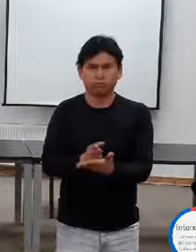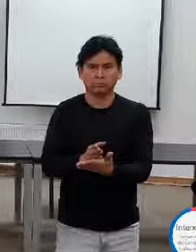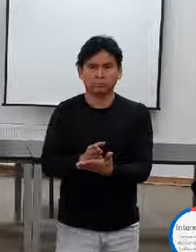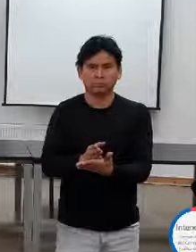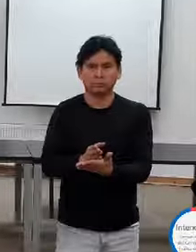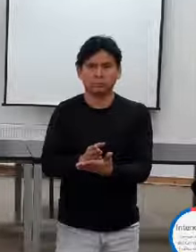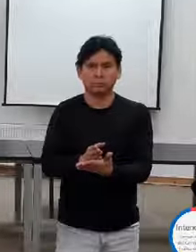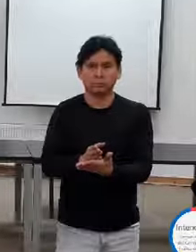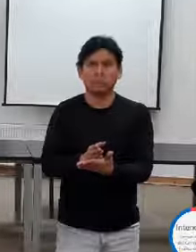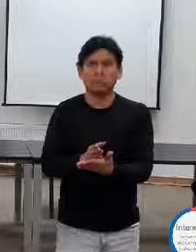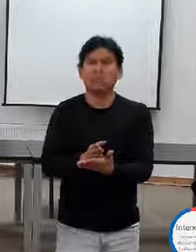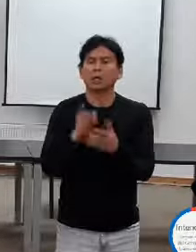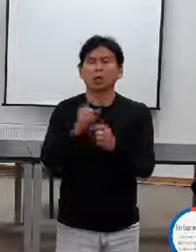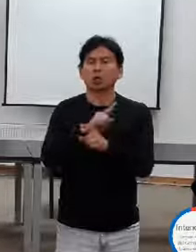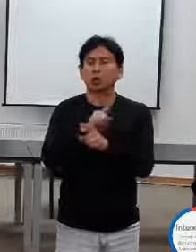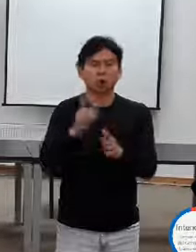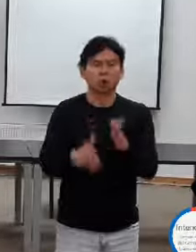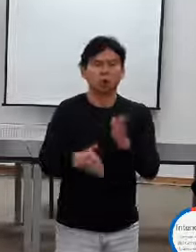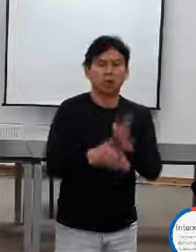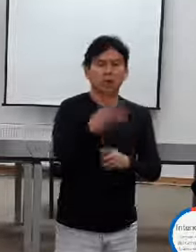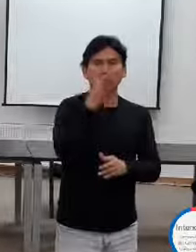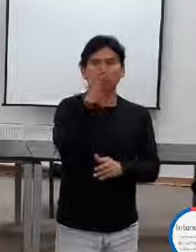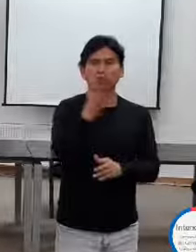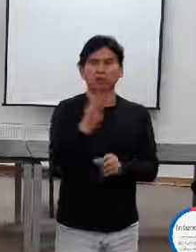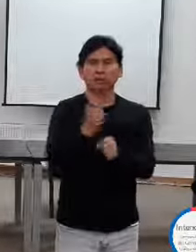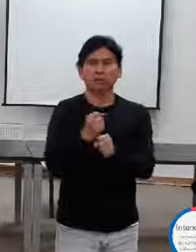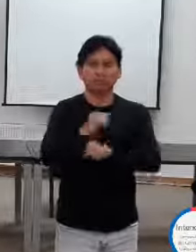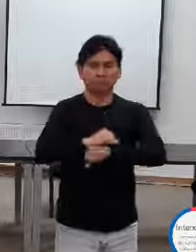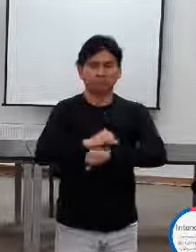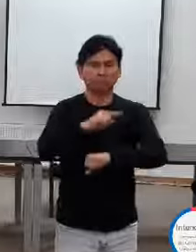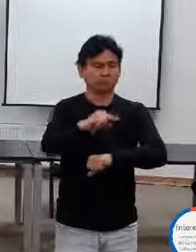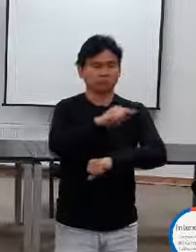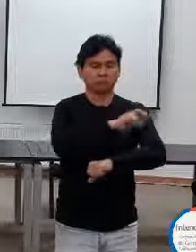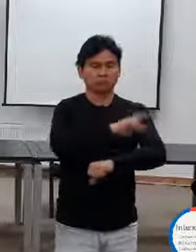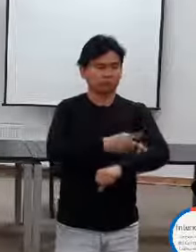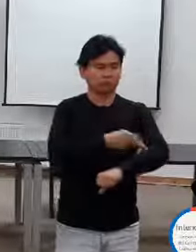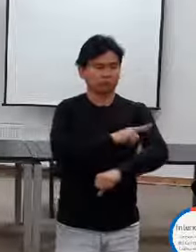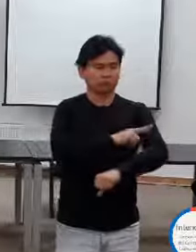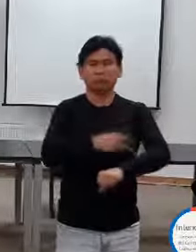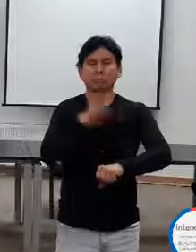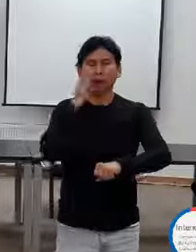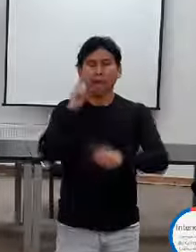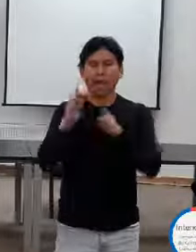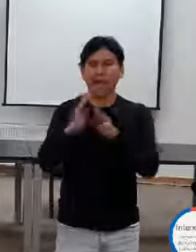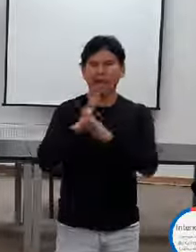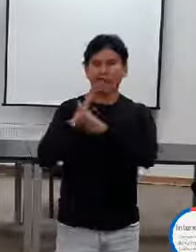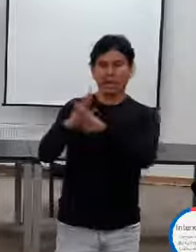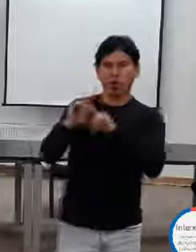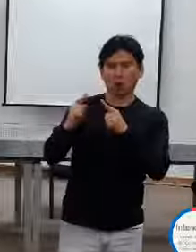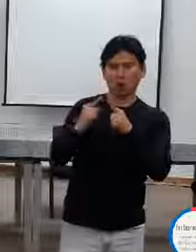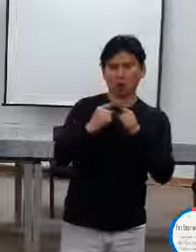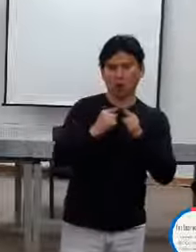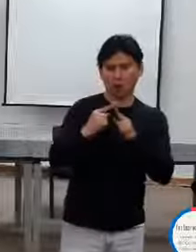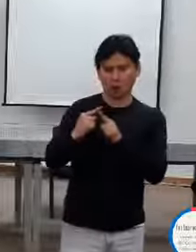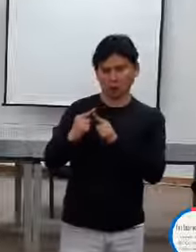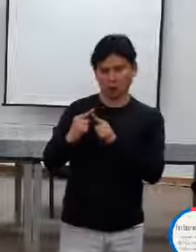restricción de salida de los funcionarios de carabineros de la región justamente para evitar contactos o contagios en otras